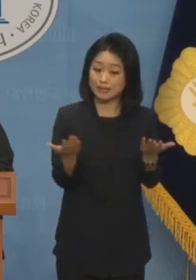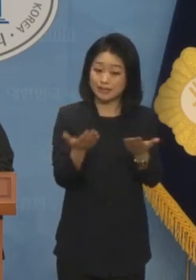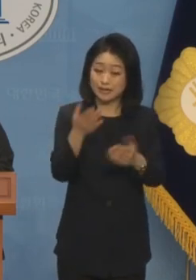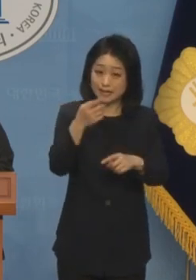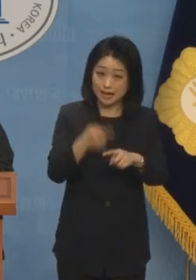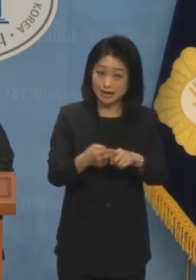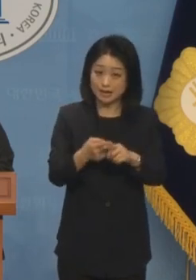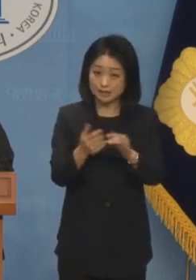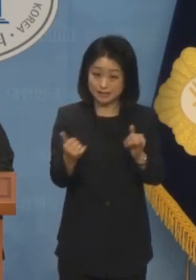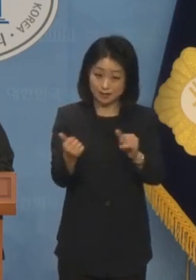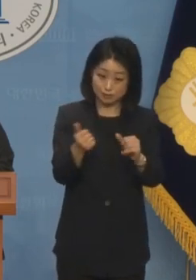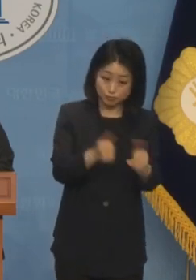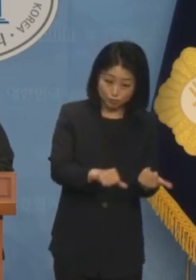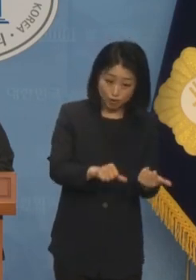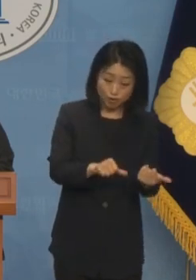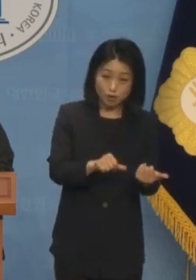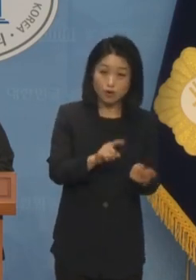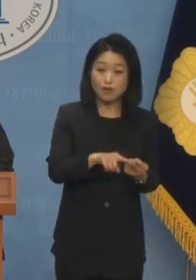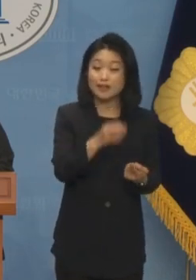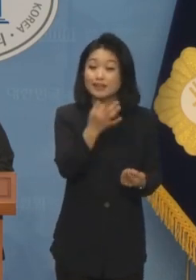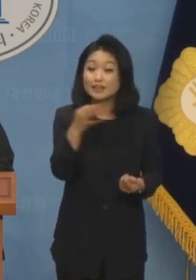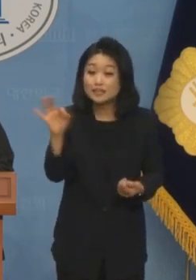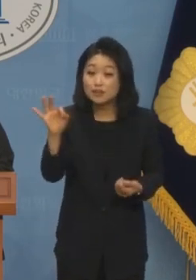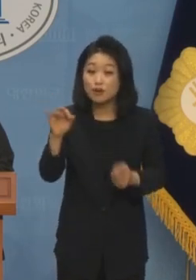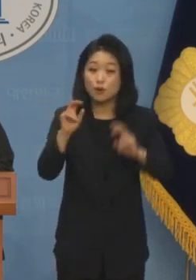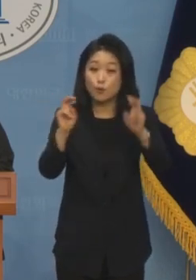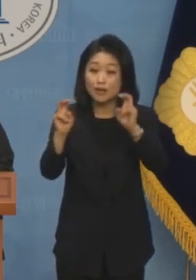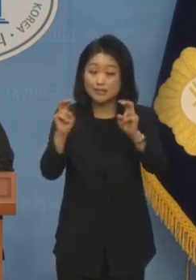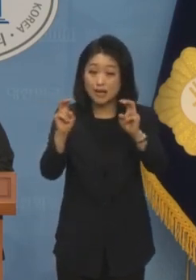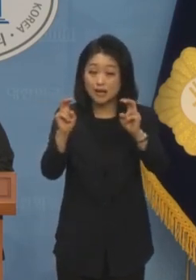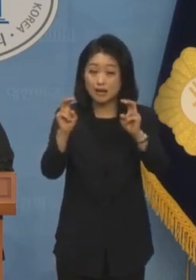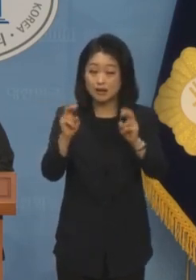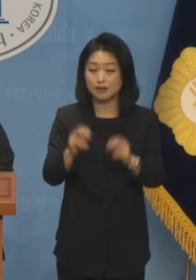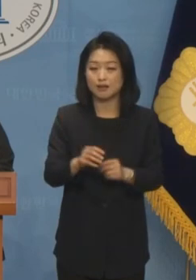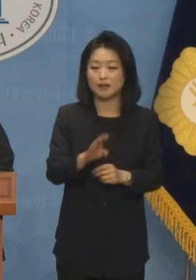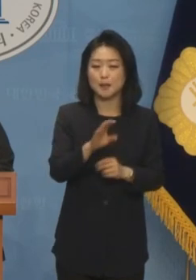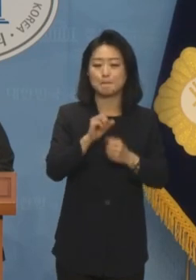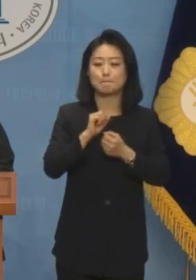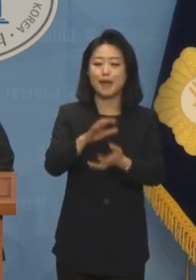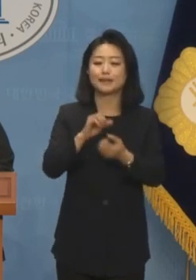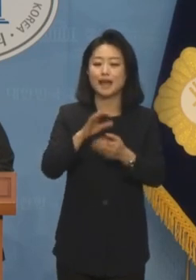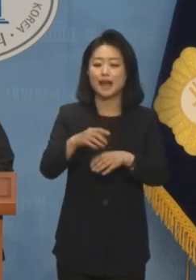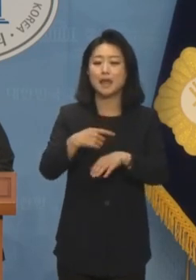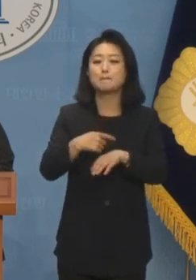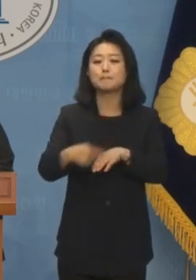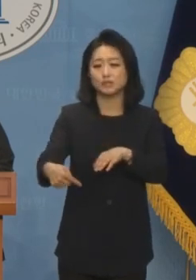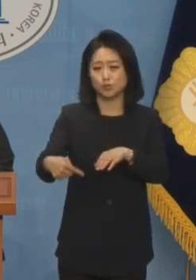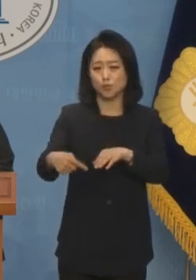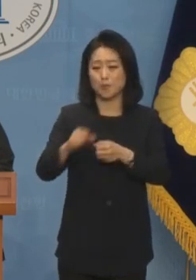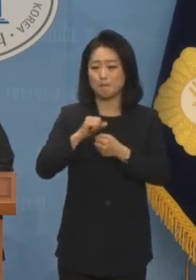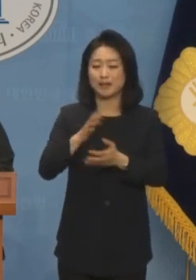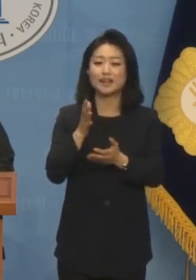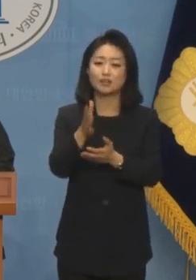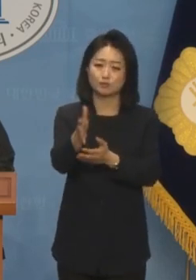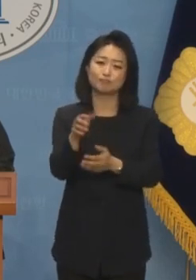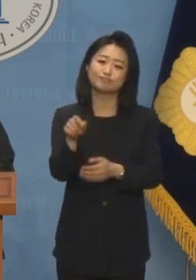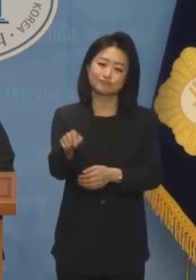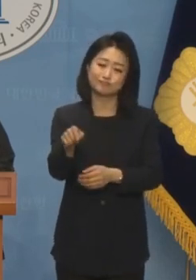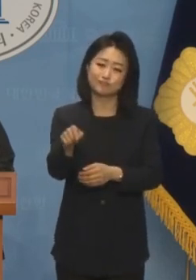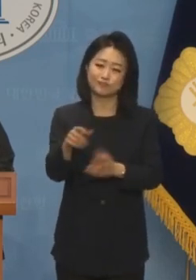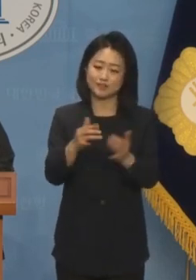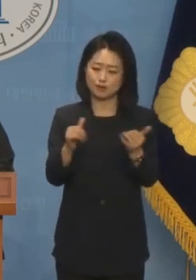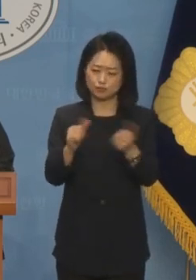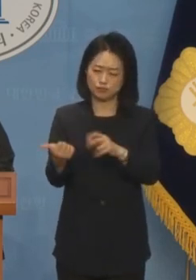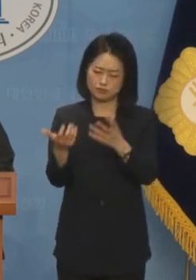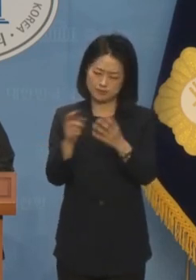승인 건수가 가장 많은 기업이 배달의 민족이었음은 눈여겨봐야 합니다. 산재